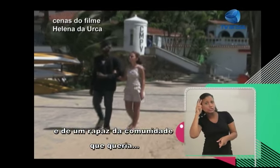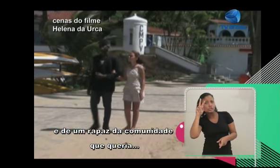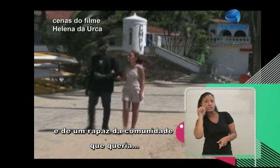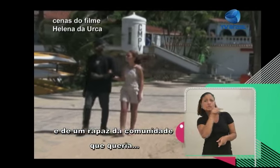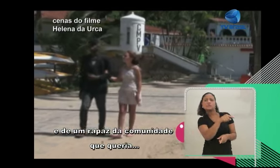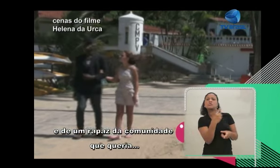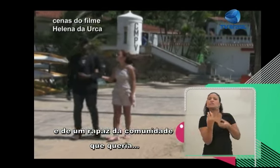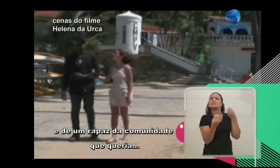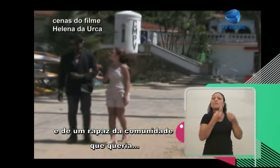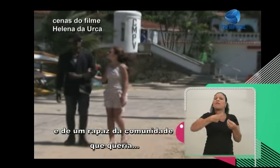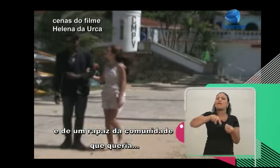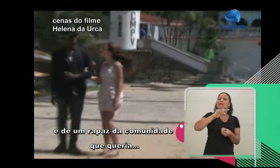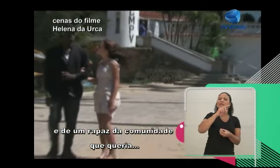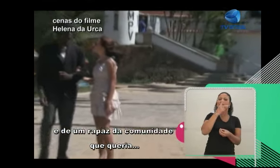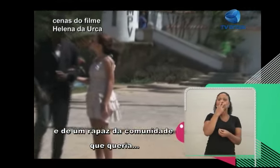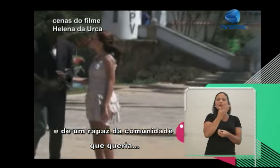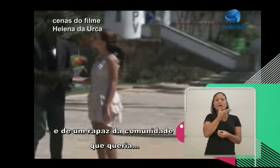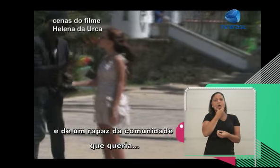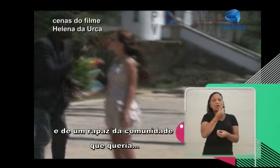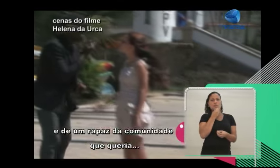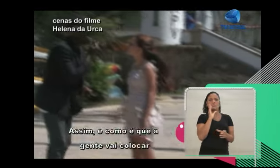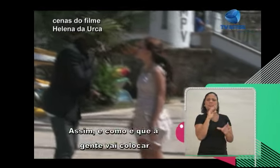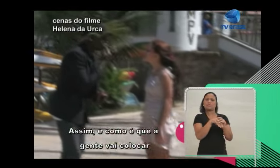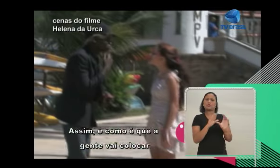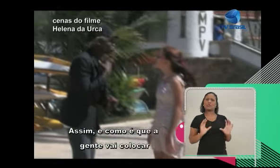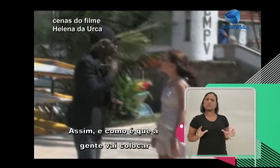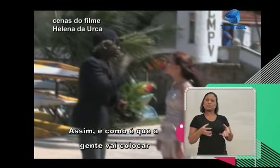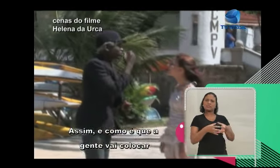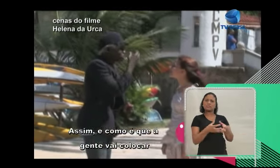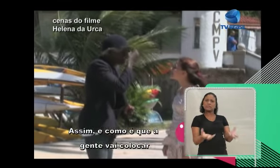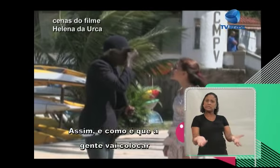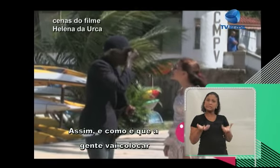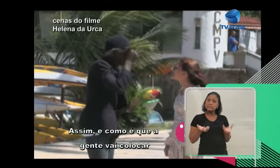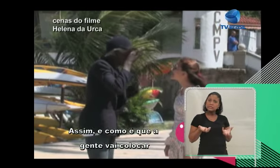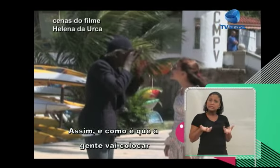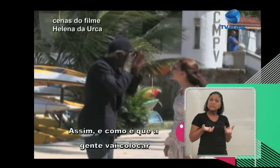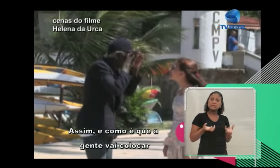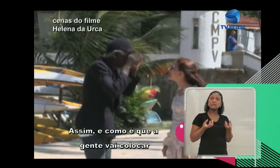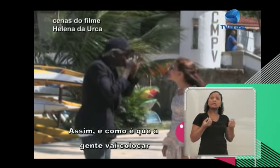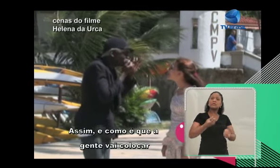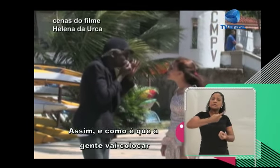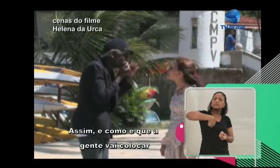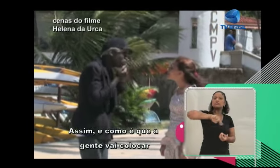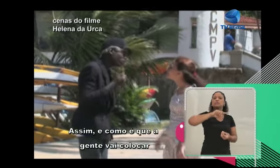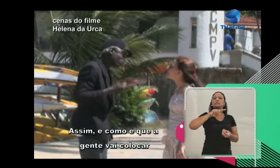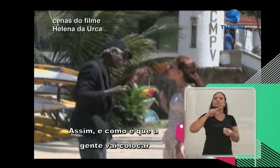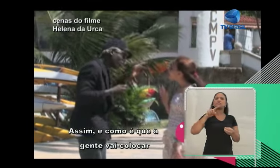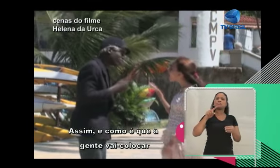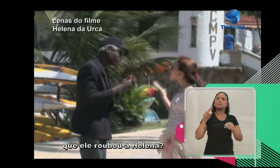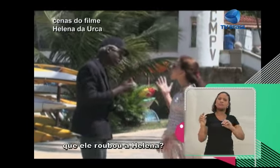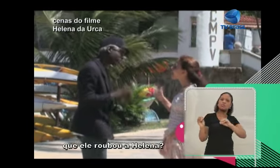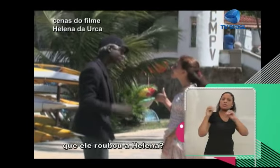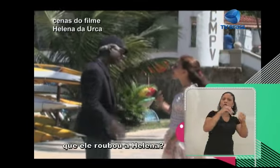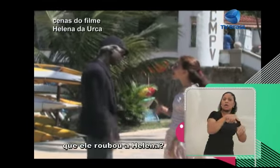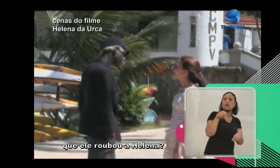um rapaz da comunidade que queria... e assim, como é que a gente vai colocar aquele robô, a